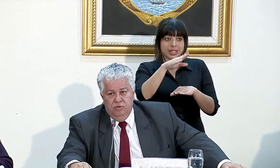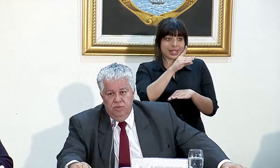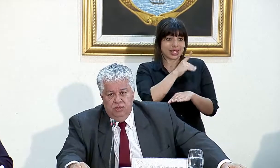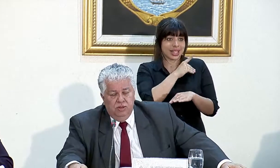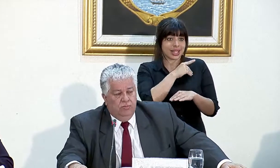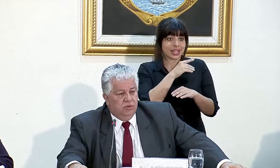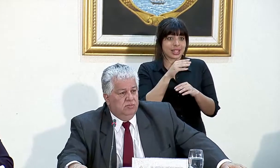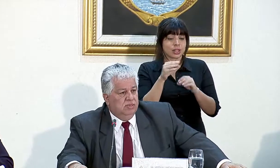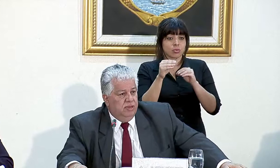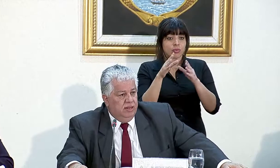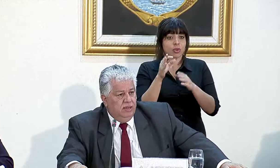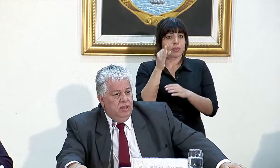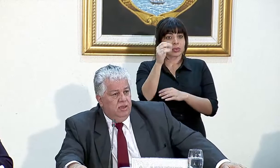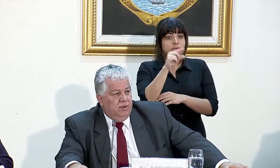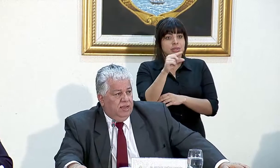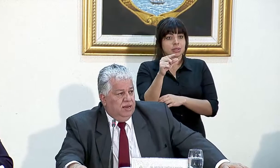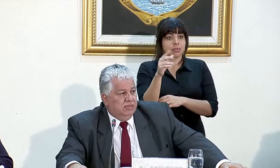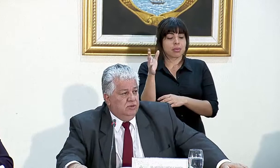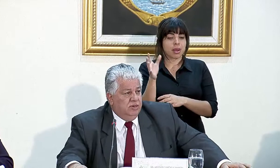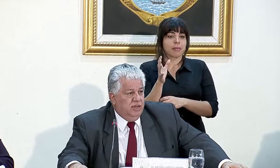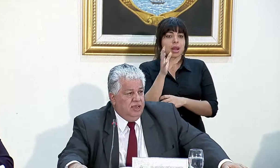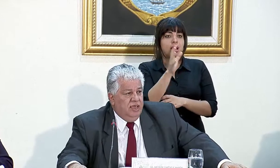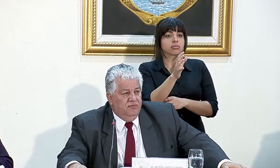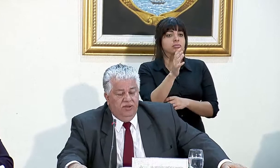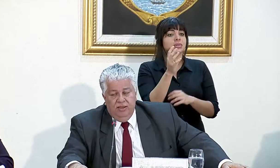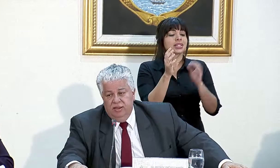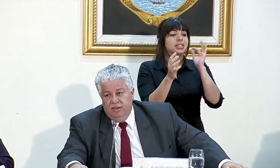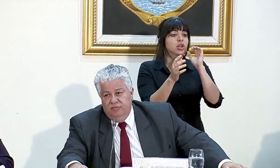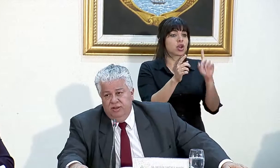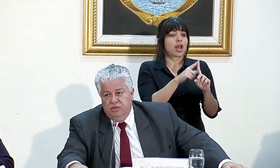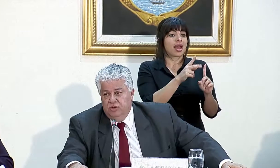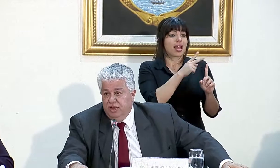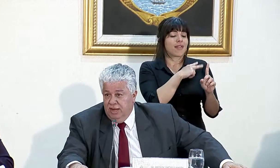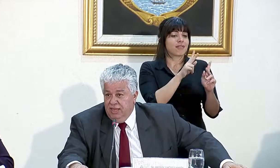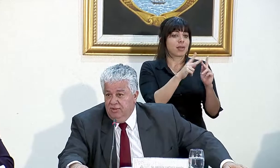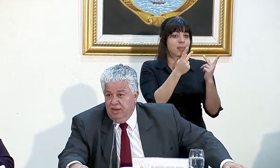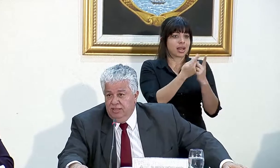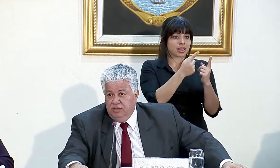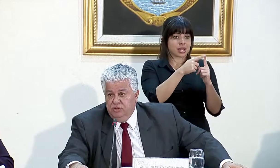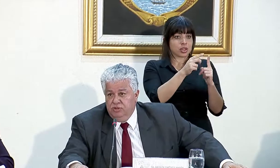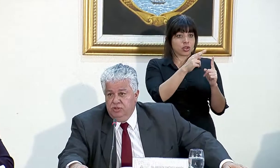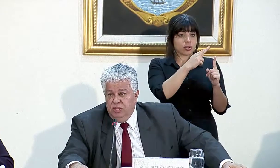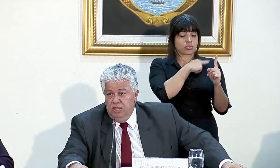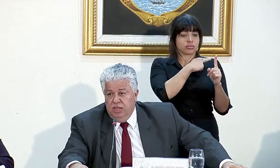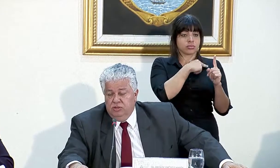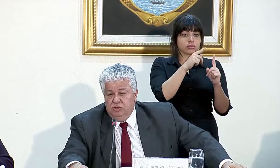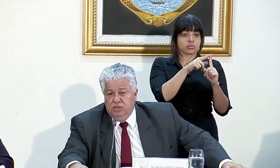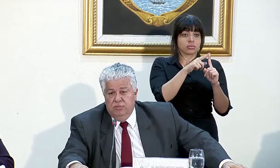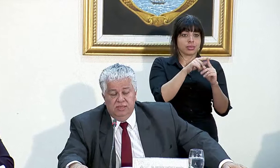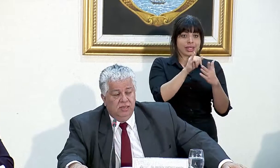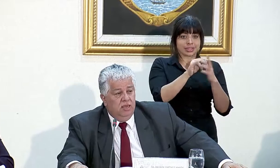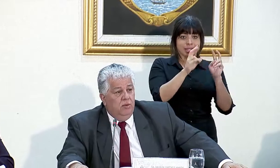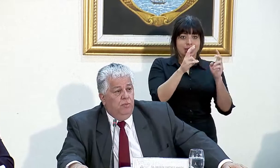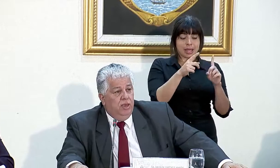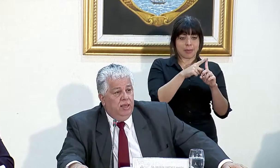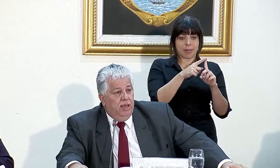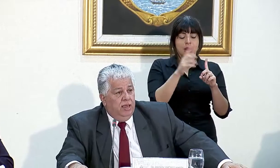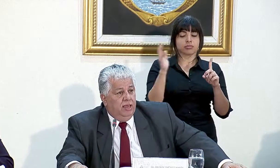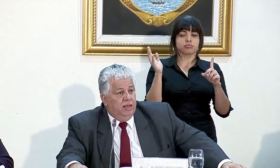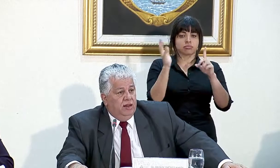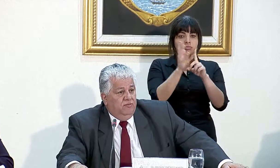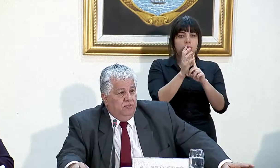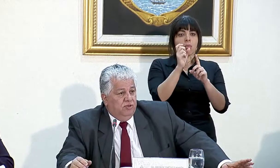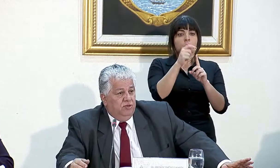de los movimientos la próxima semana para que la señora jefa de fracción, que es la que lleva adelante estos temas,